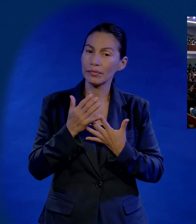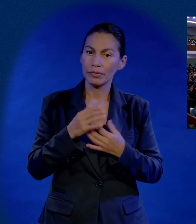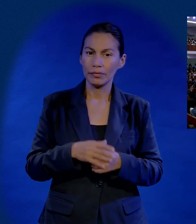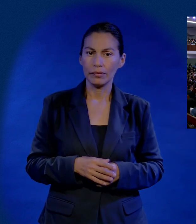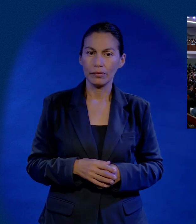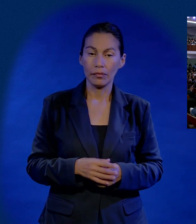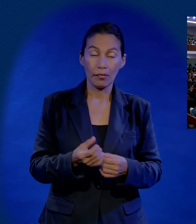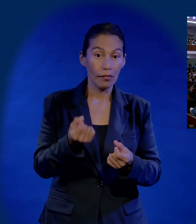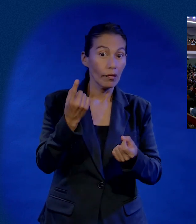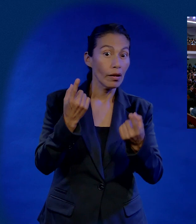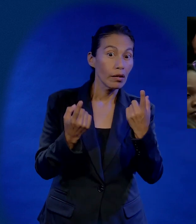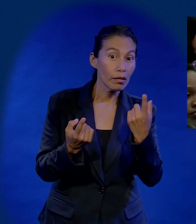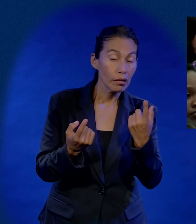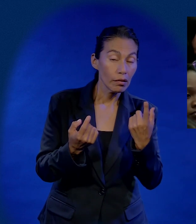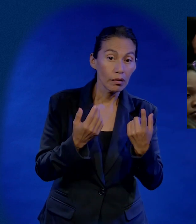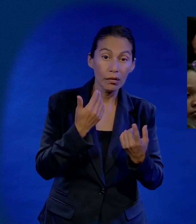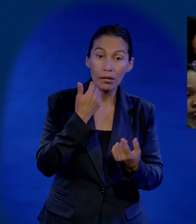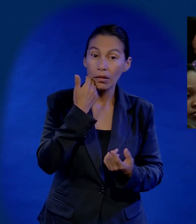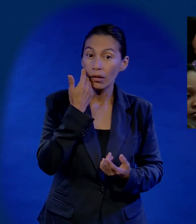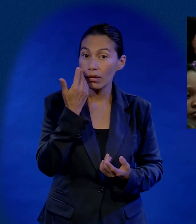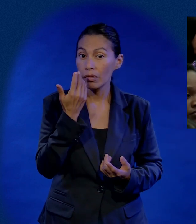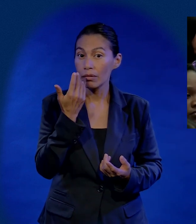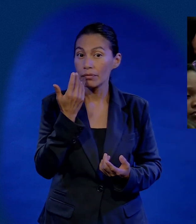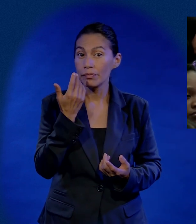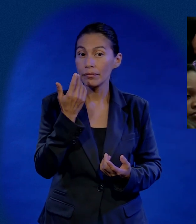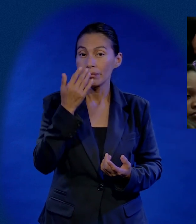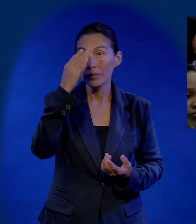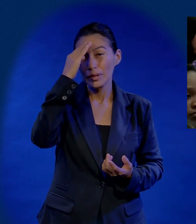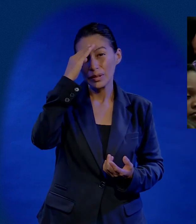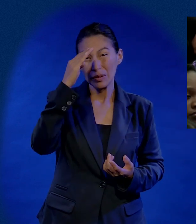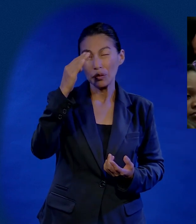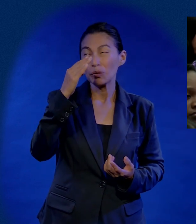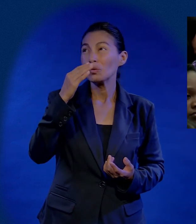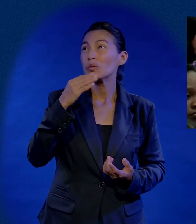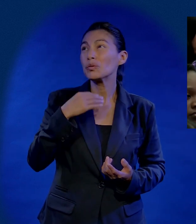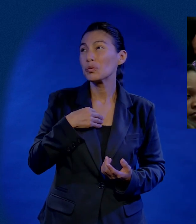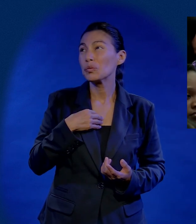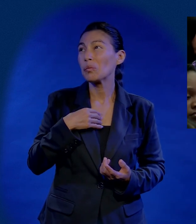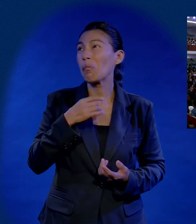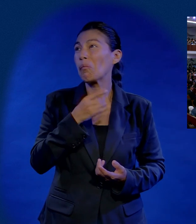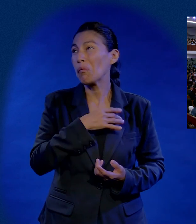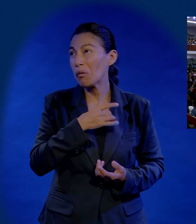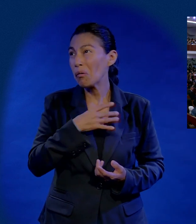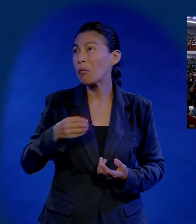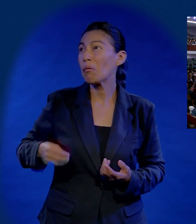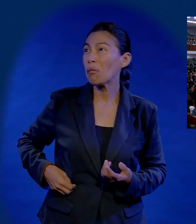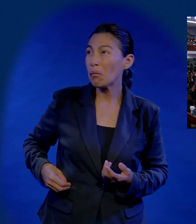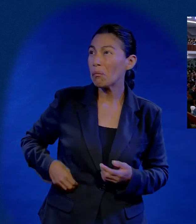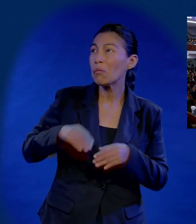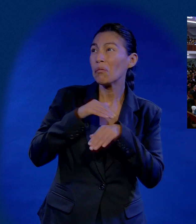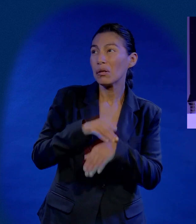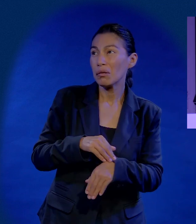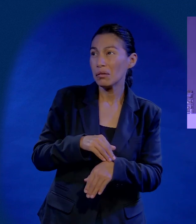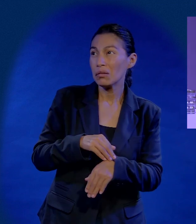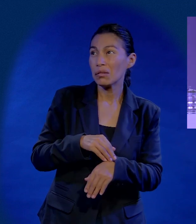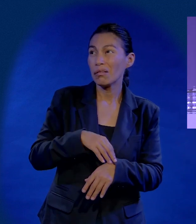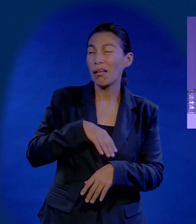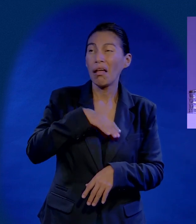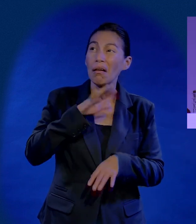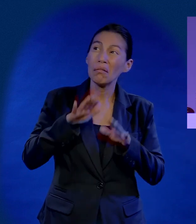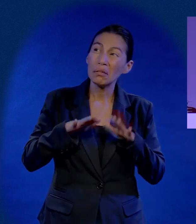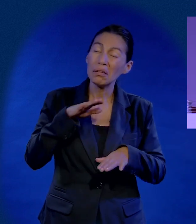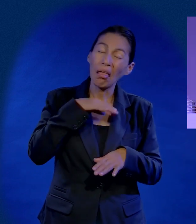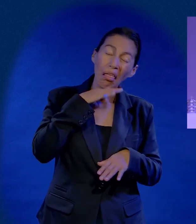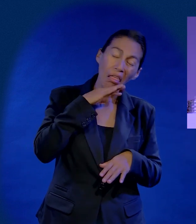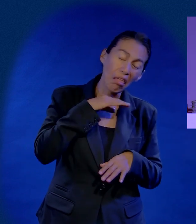corazón de carne en nuestra mente. Alguien esta noche quisiera decirle, Señor, yo ya no quiero